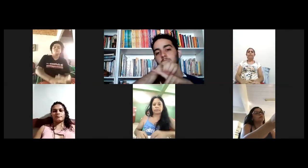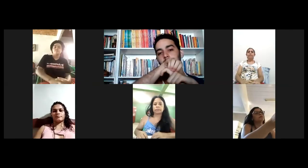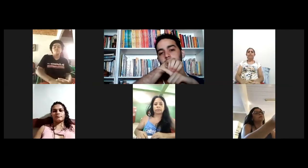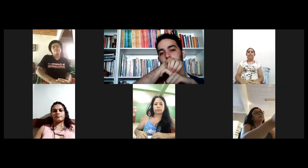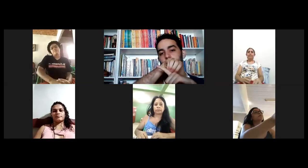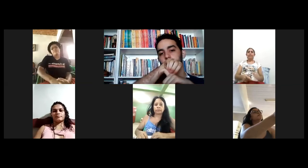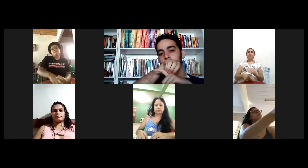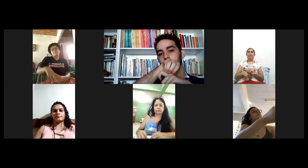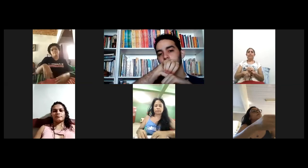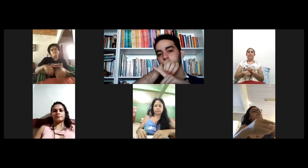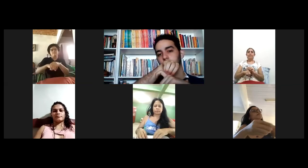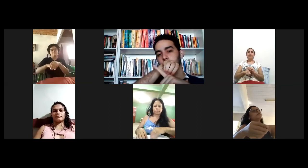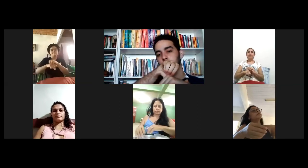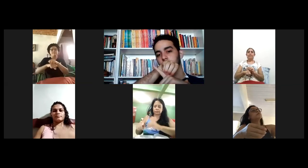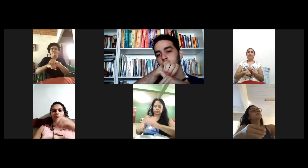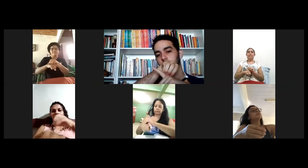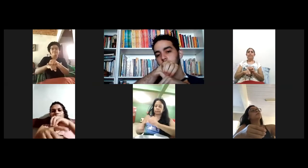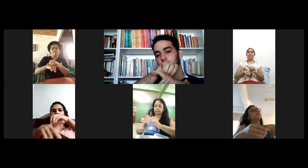caracol,